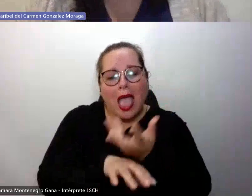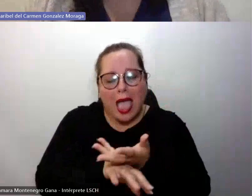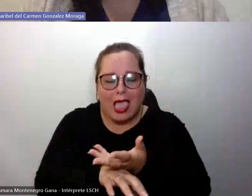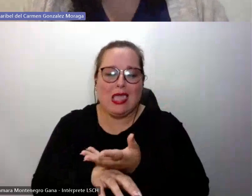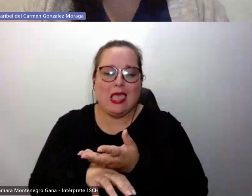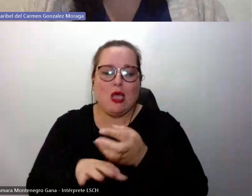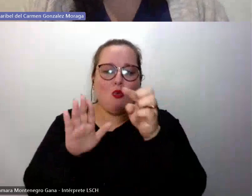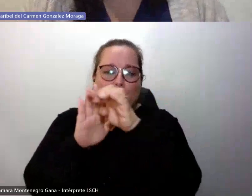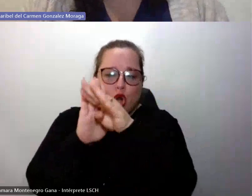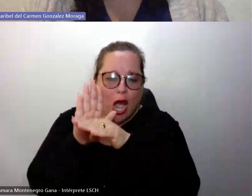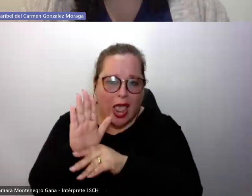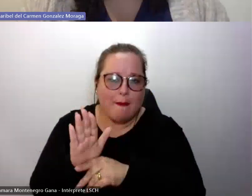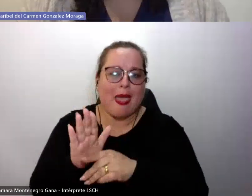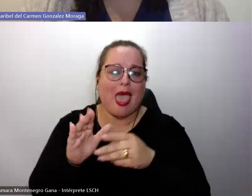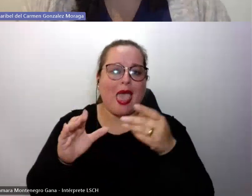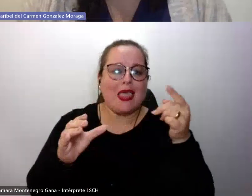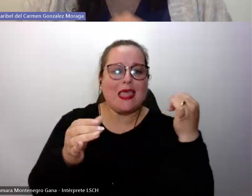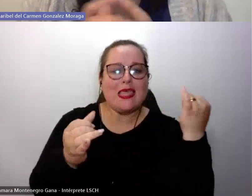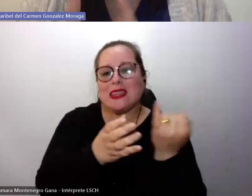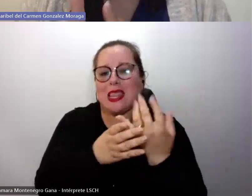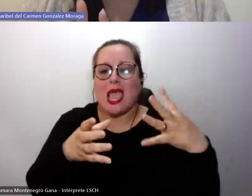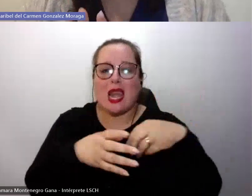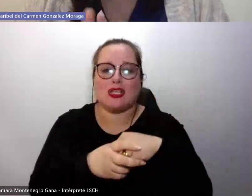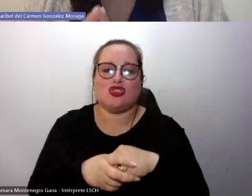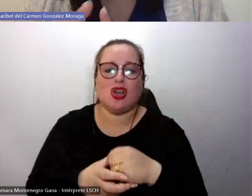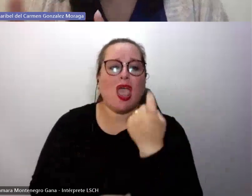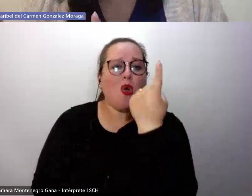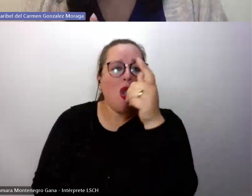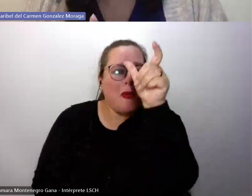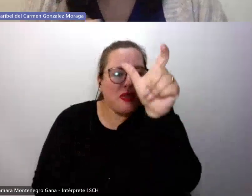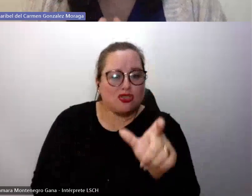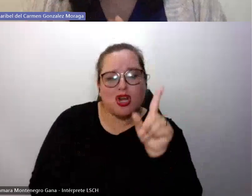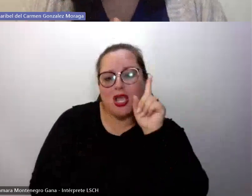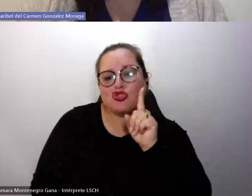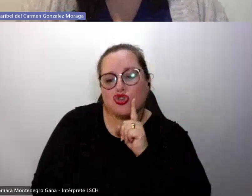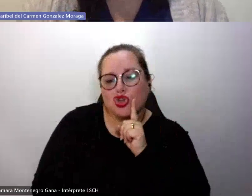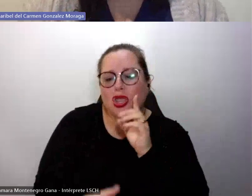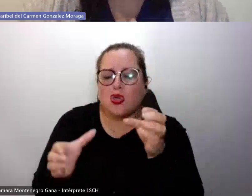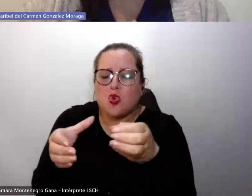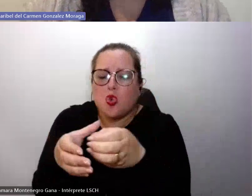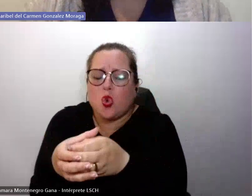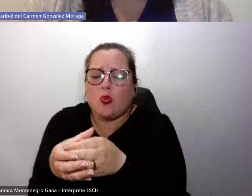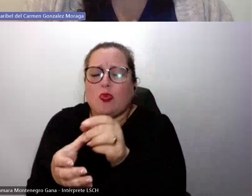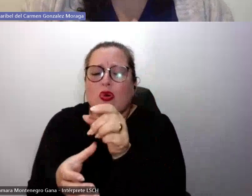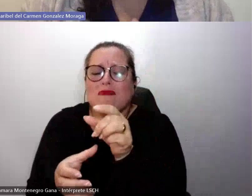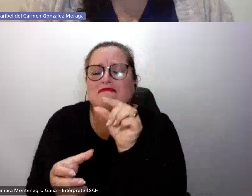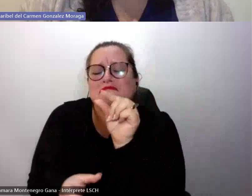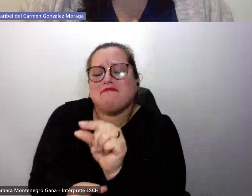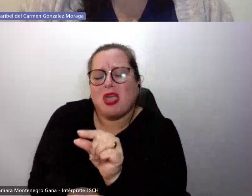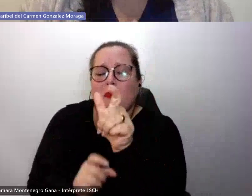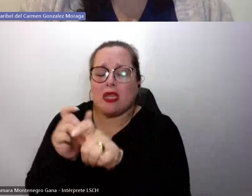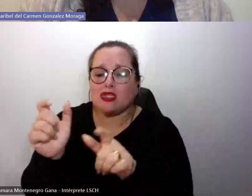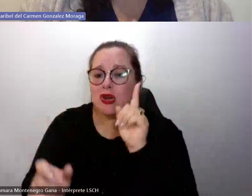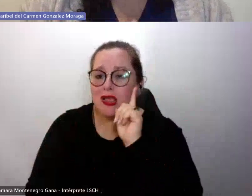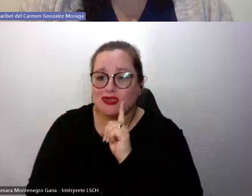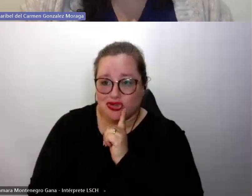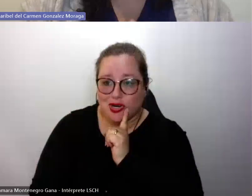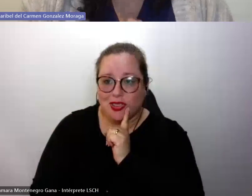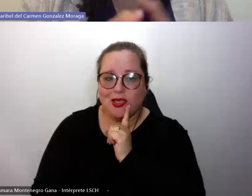solo una persona sorda que está trabajando con uno o un grupo muy pequeño de estudiantes sordos.